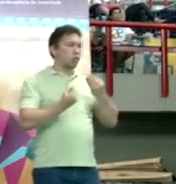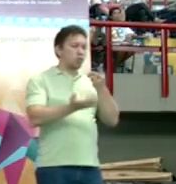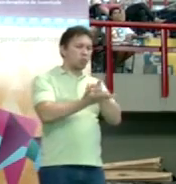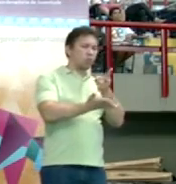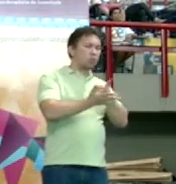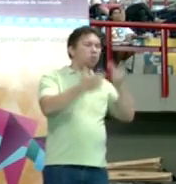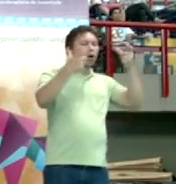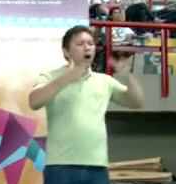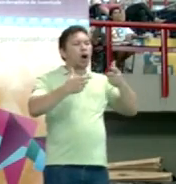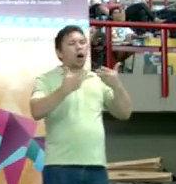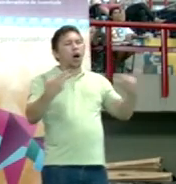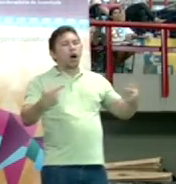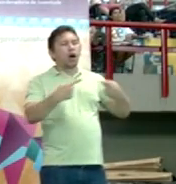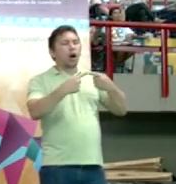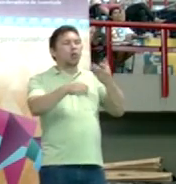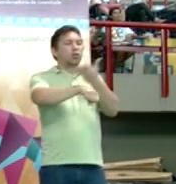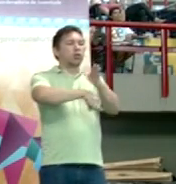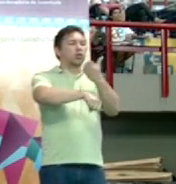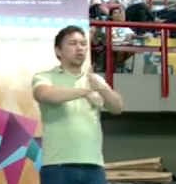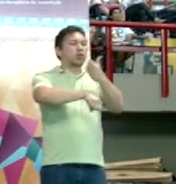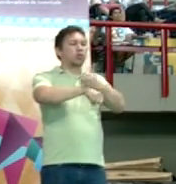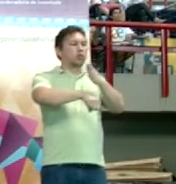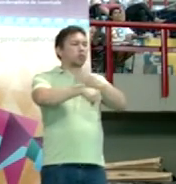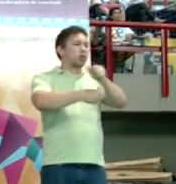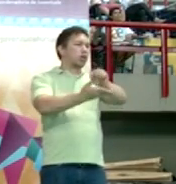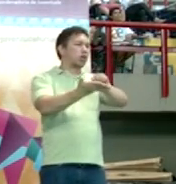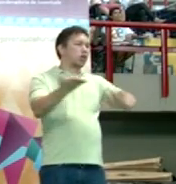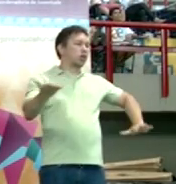isso bem direitinho? Exercício.